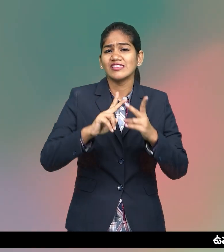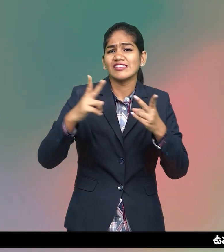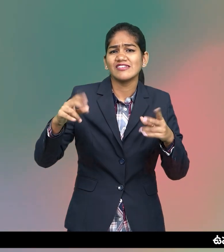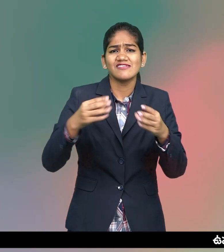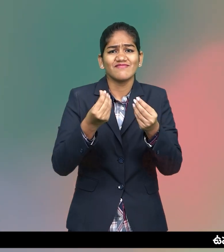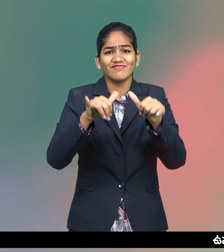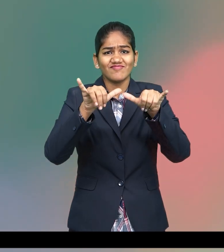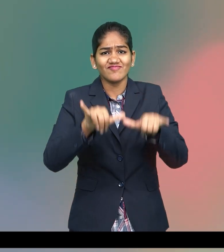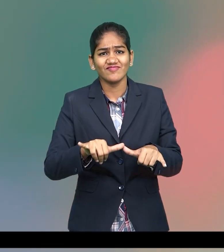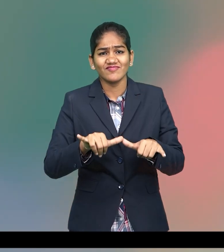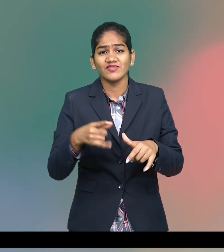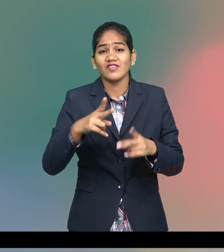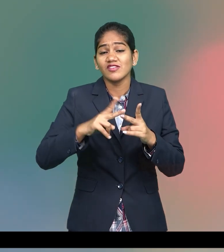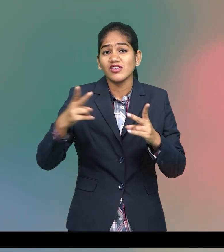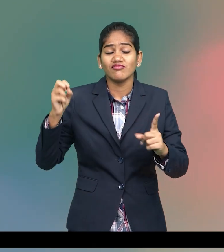ఉపశమనం, ఎగువ గాలి ప్రసరణ,